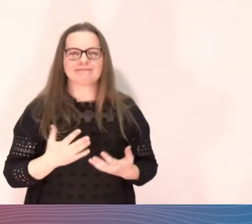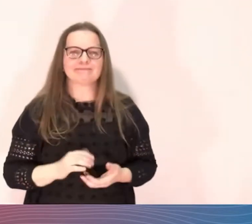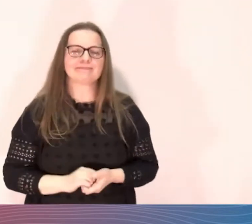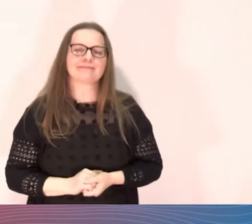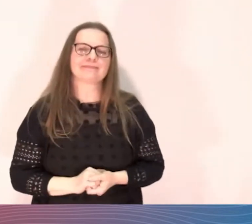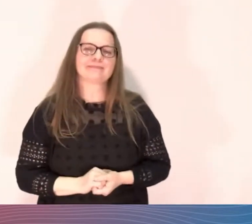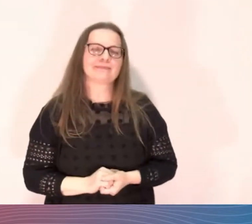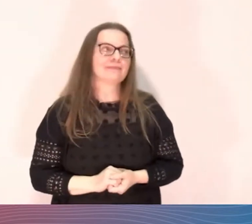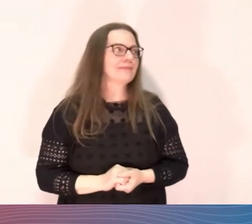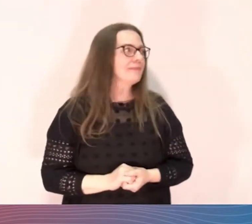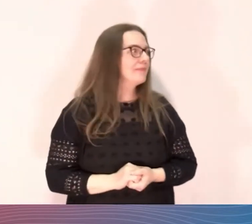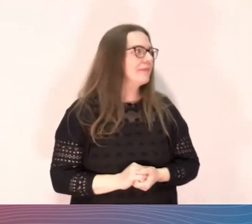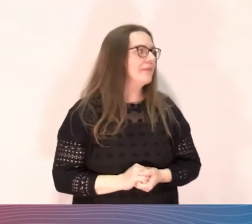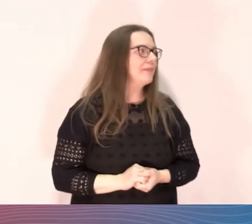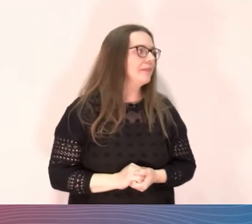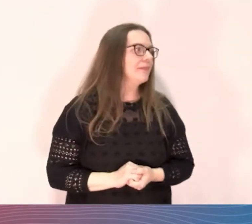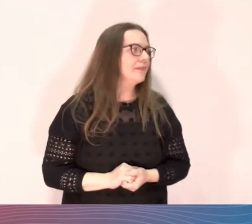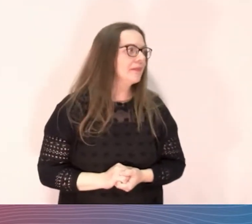Como é que é?